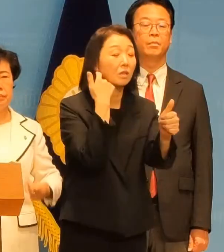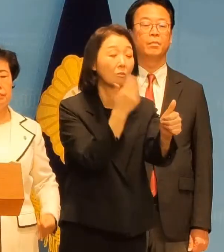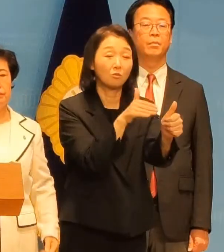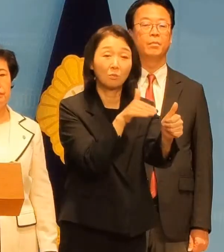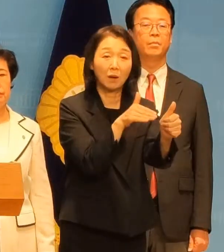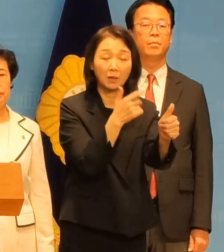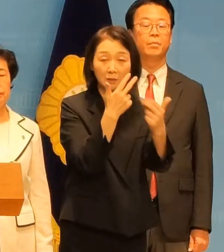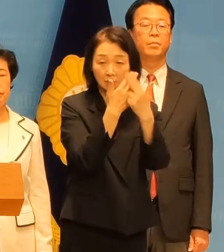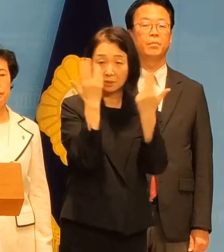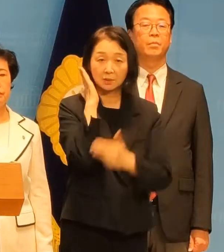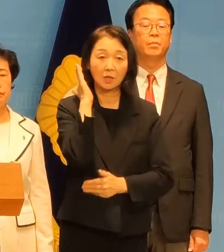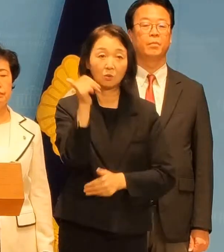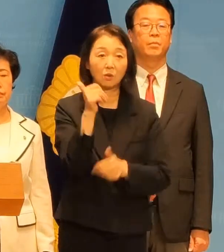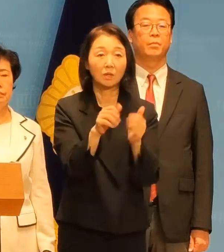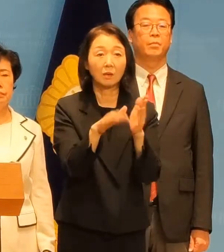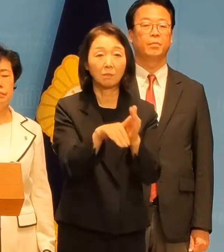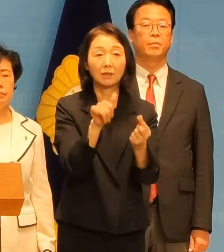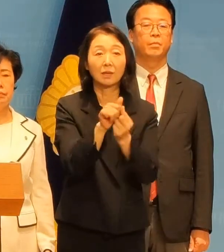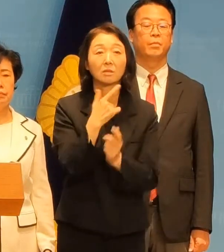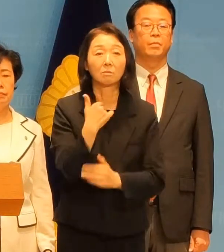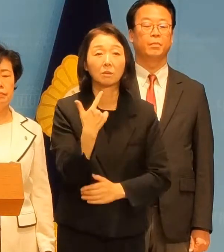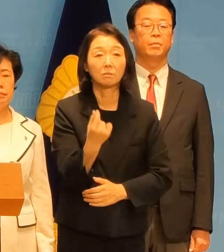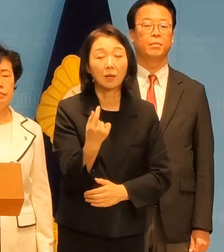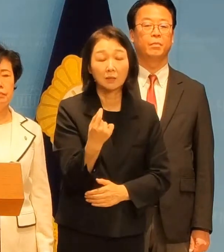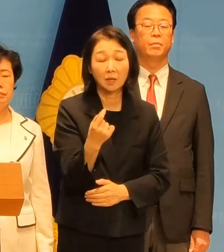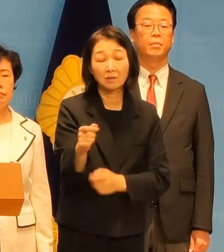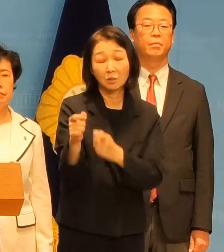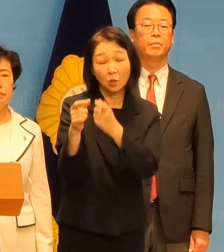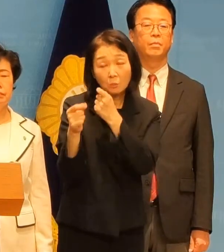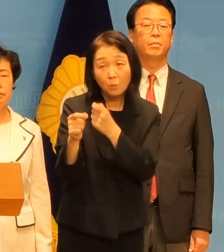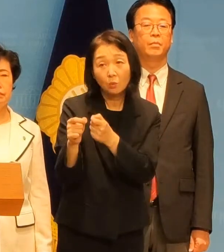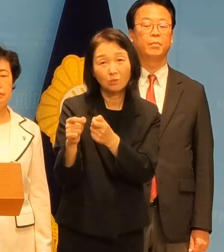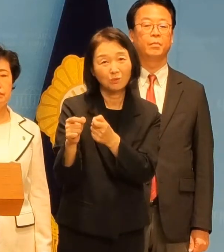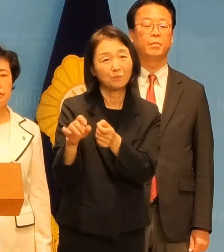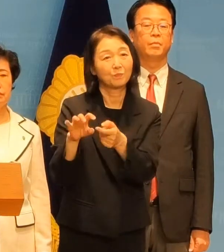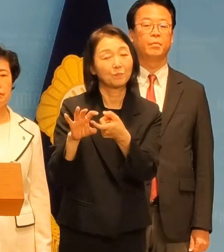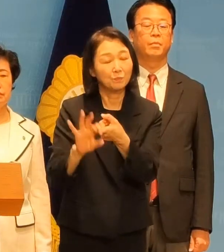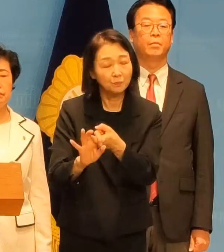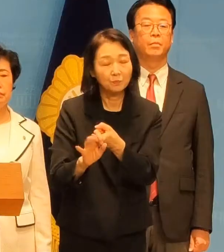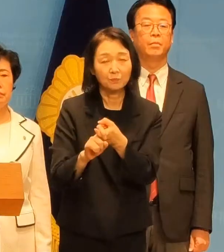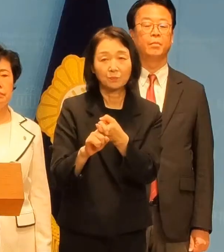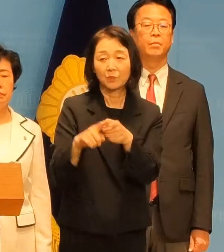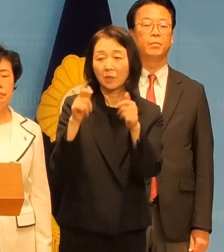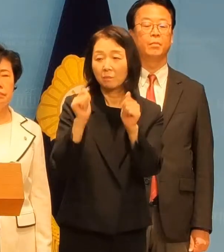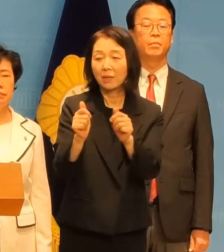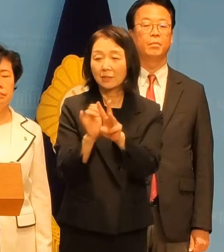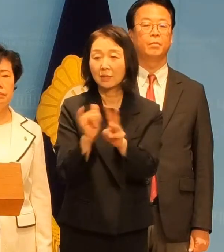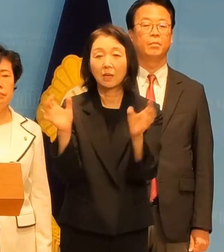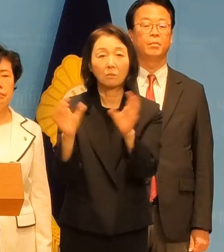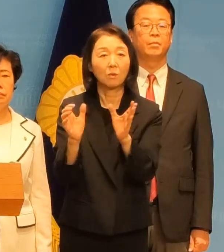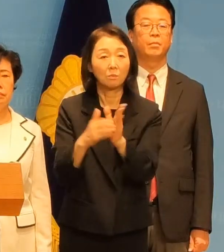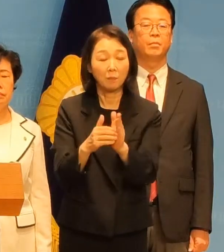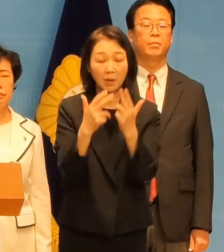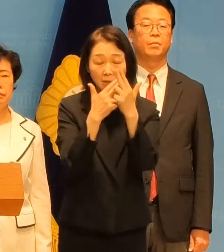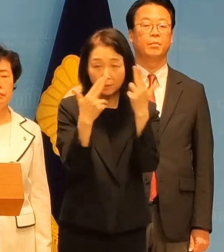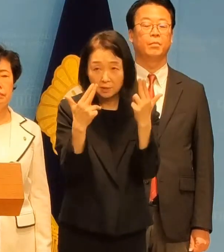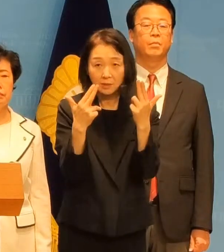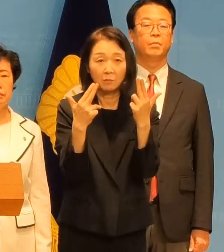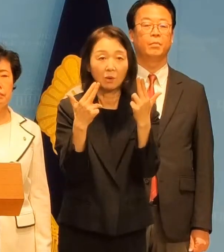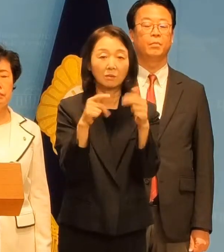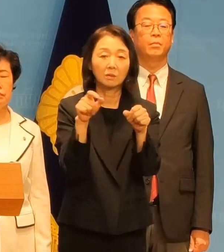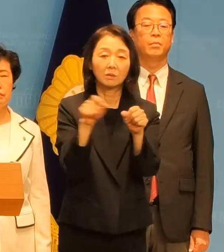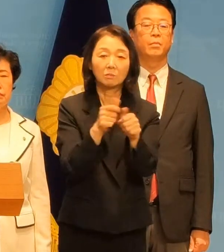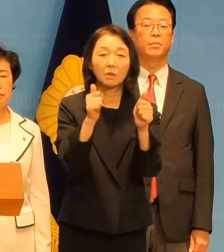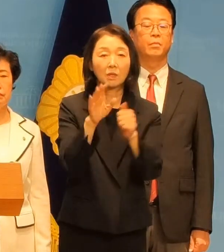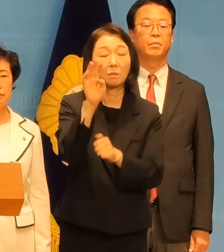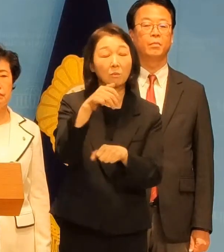이재명 대통령 재판 5건을 보수 성향 판사 셋을 모아서 이재명 특별재판부